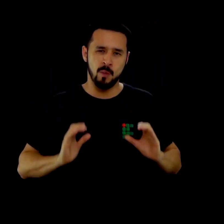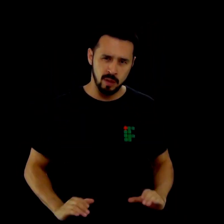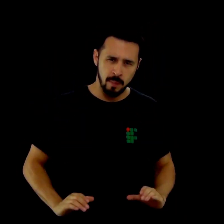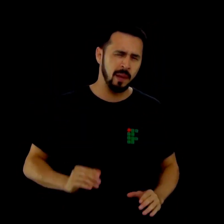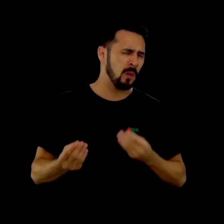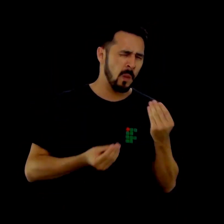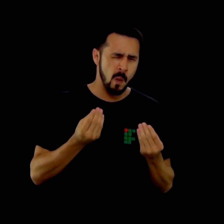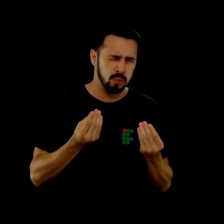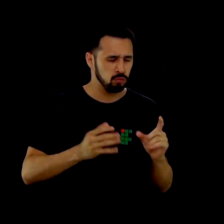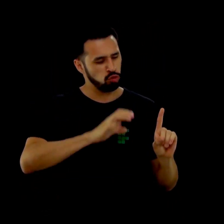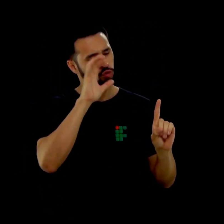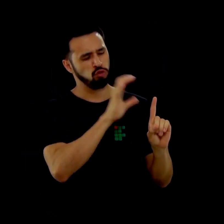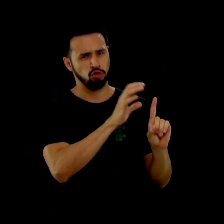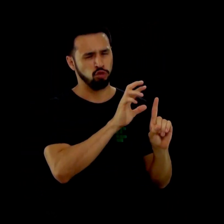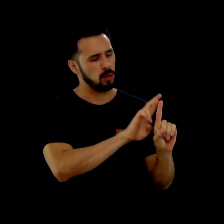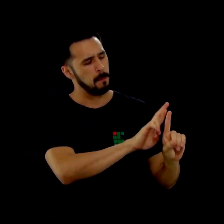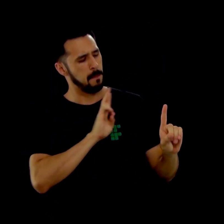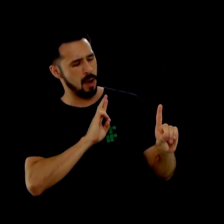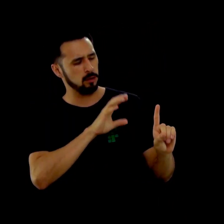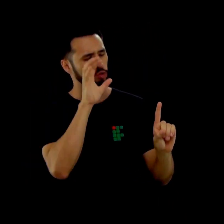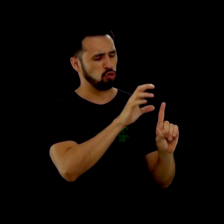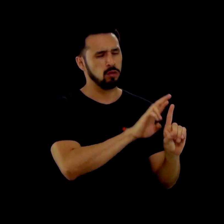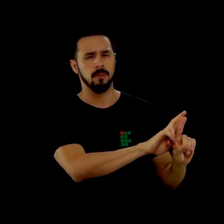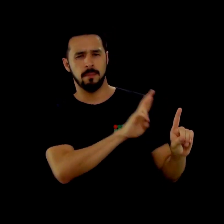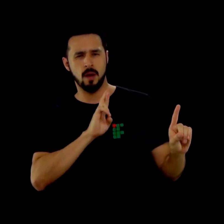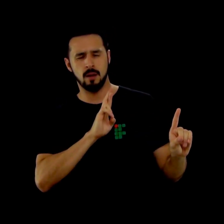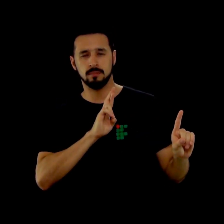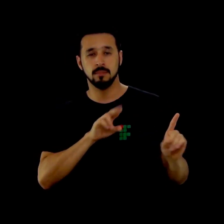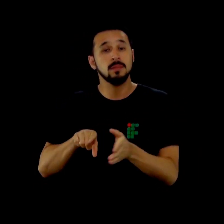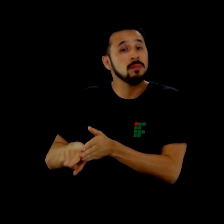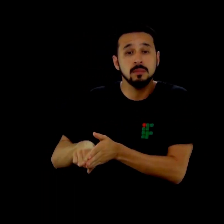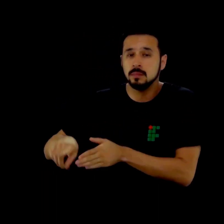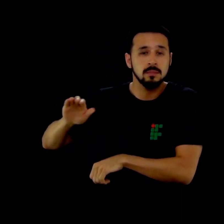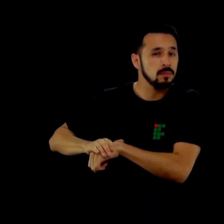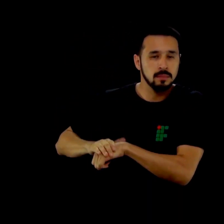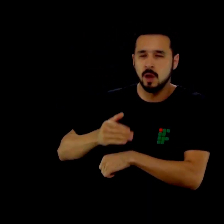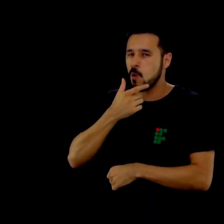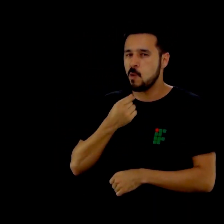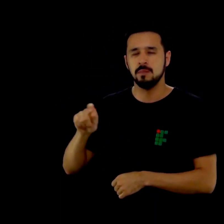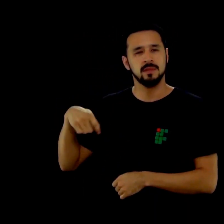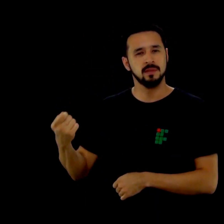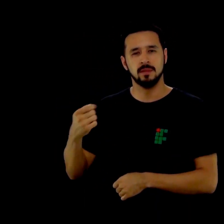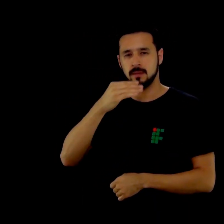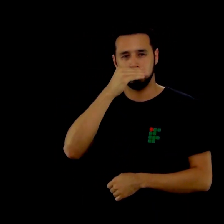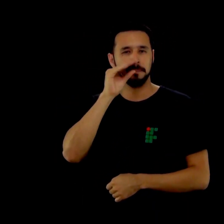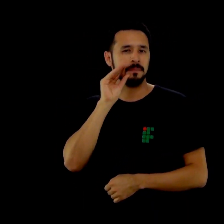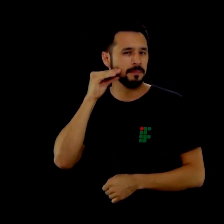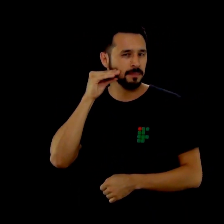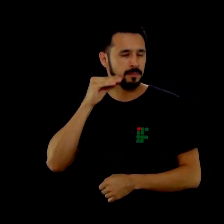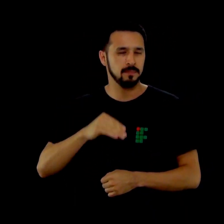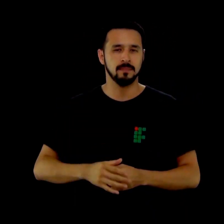o comportamento reflexo efetuados por I. Pavlov.